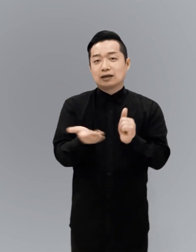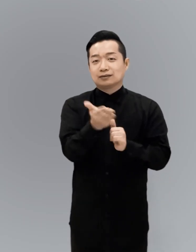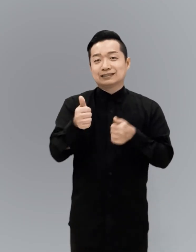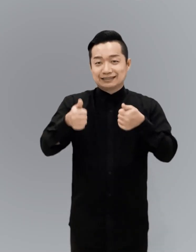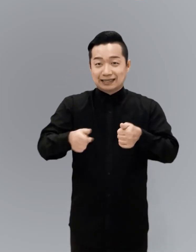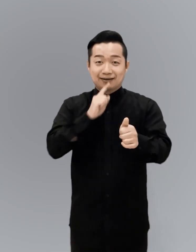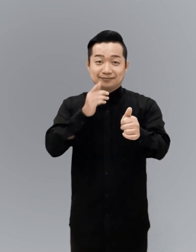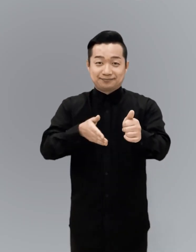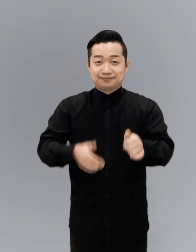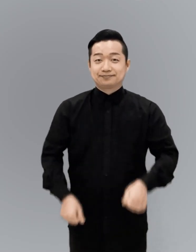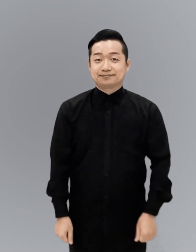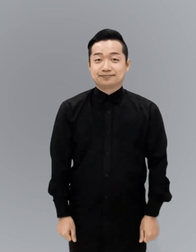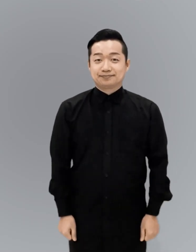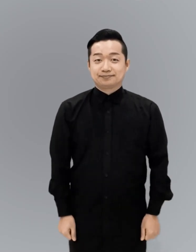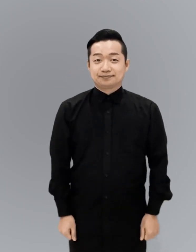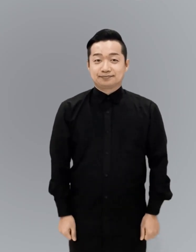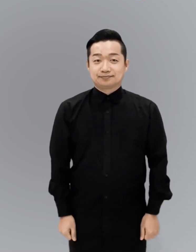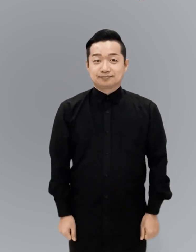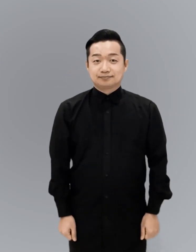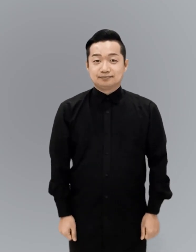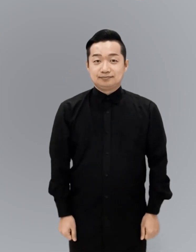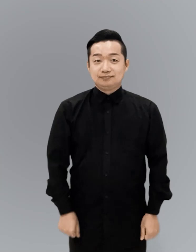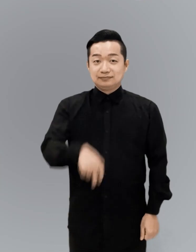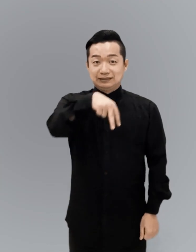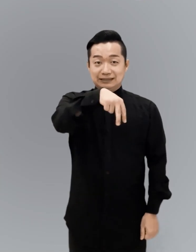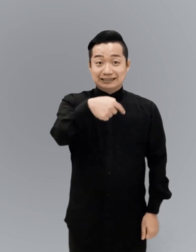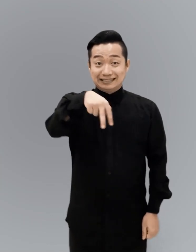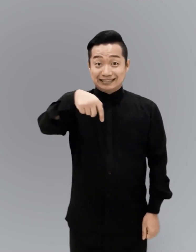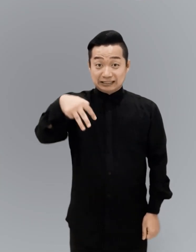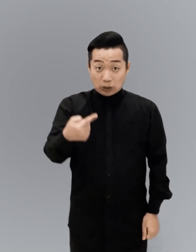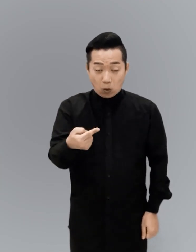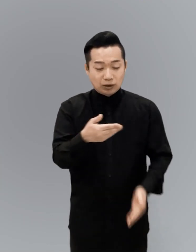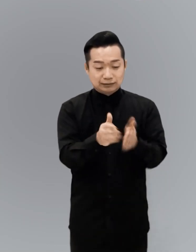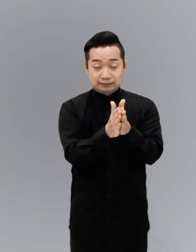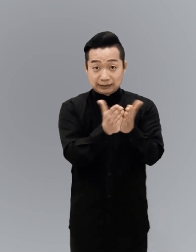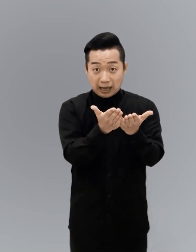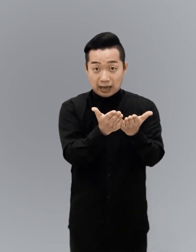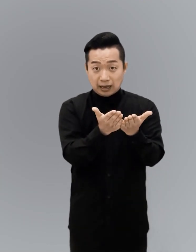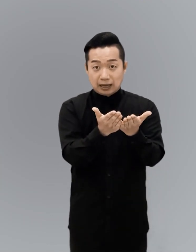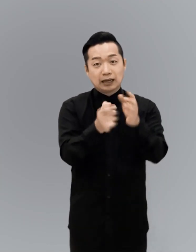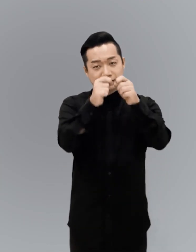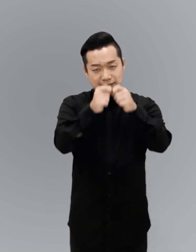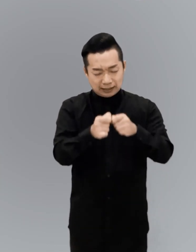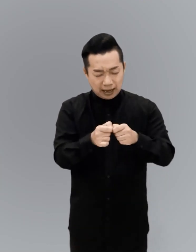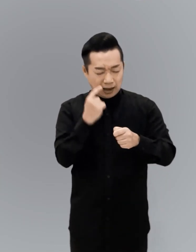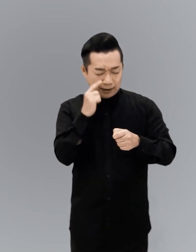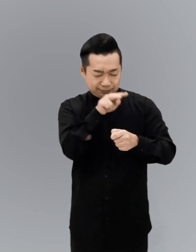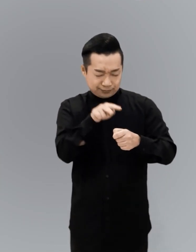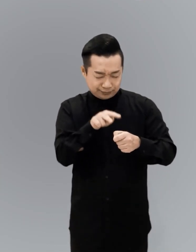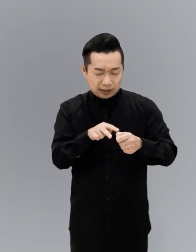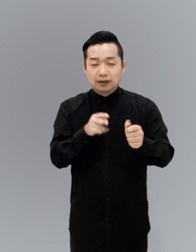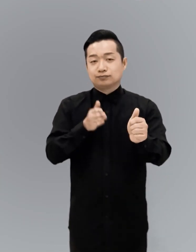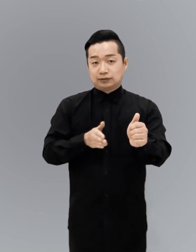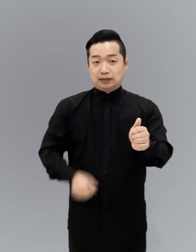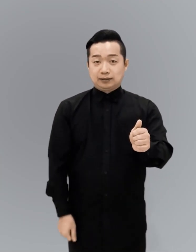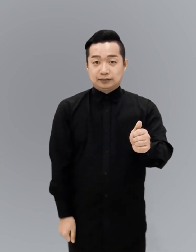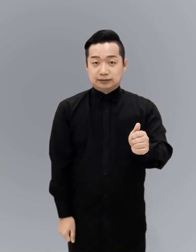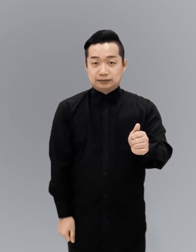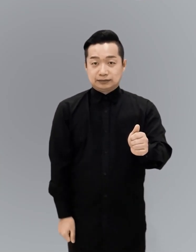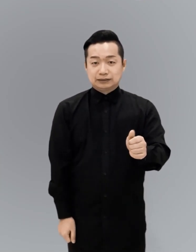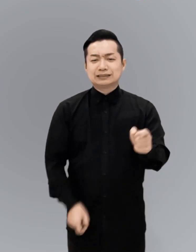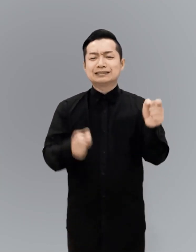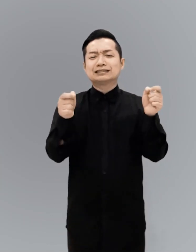마지막으로 독자분들께 인사 부탁드립니다. 그 스스로 그림책은 자세히 봐주셨으면